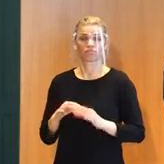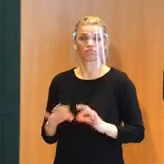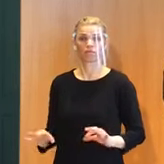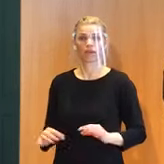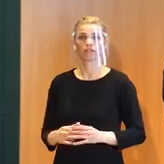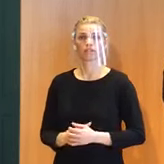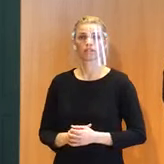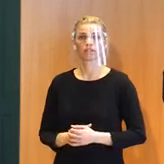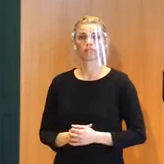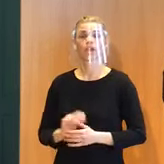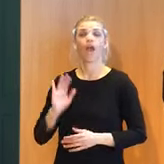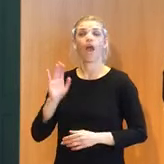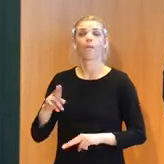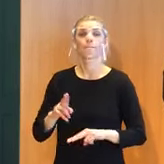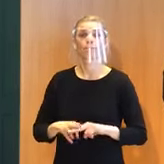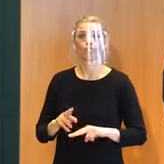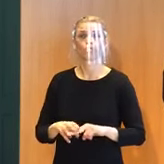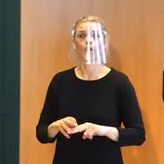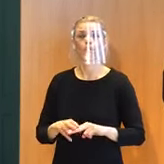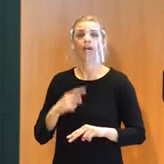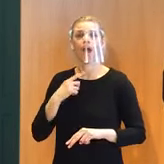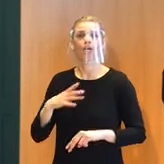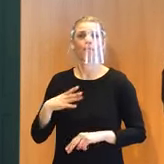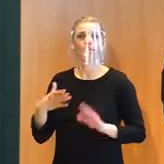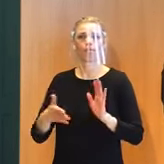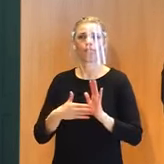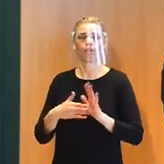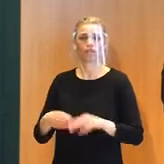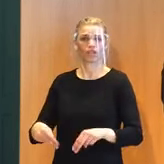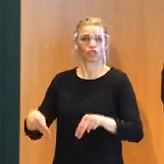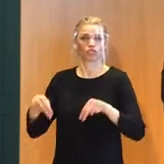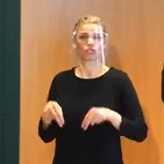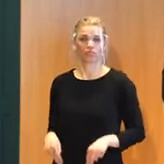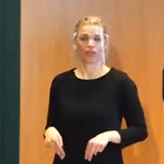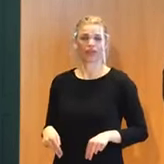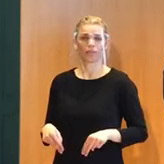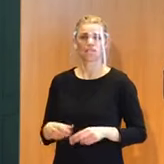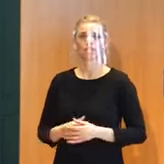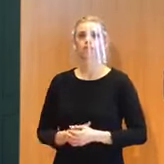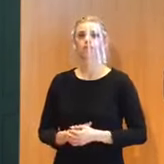ako potom, ako Igor Matovič podá demisiu, tak ako slúbil.